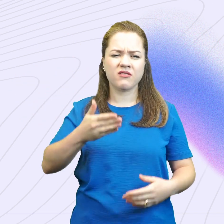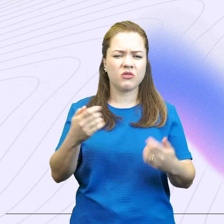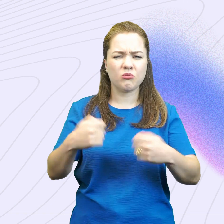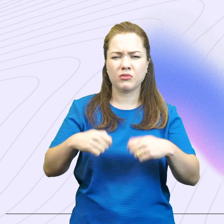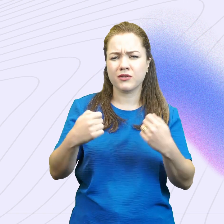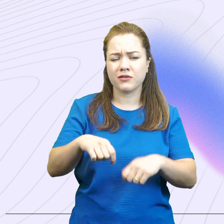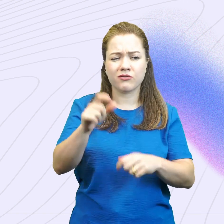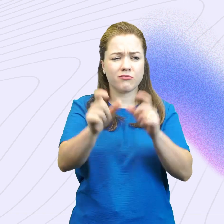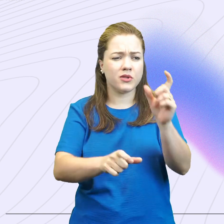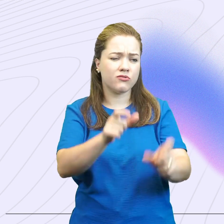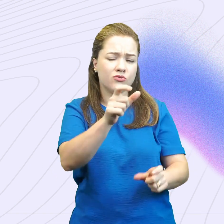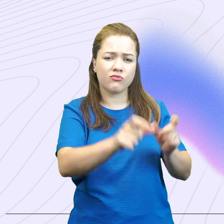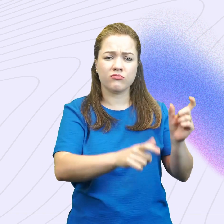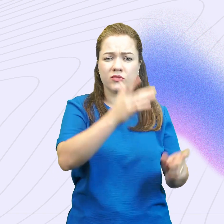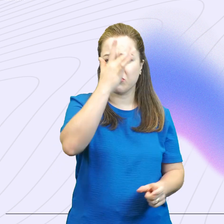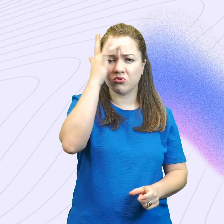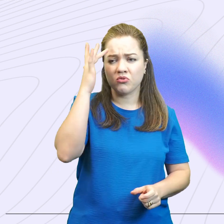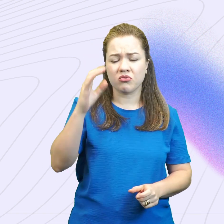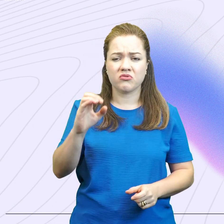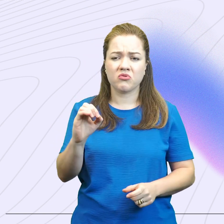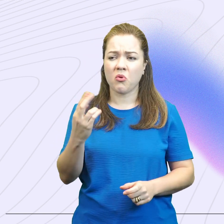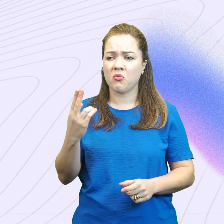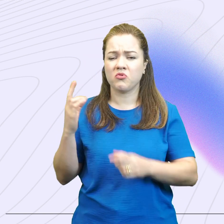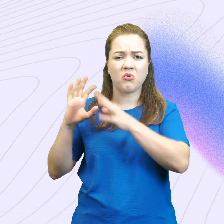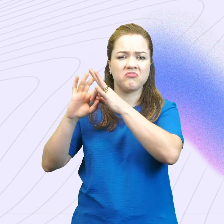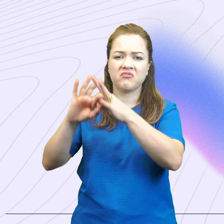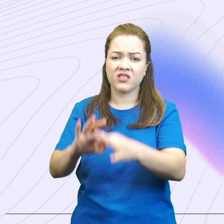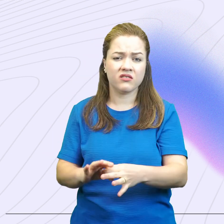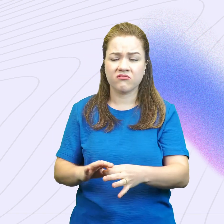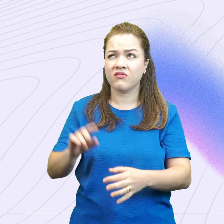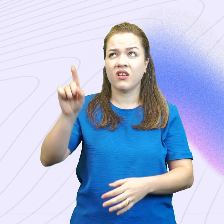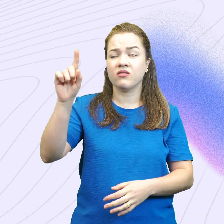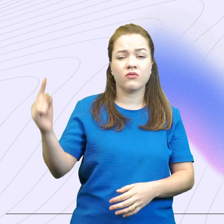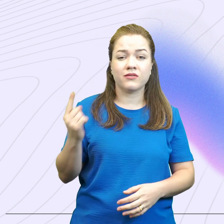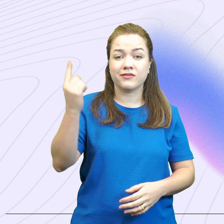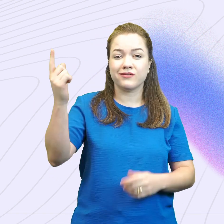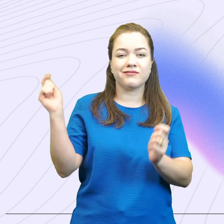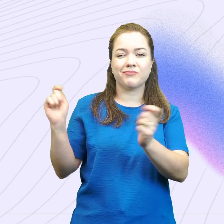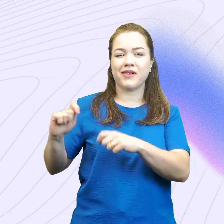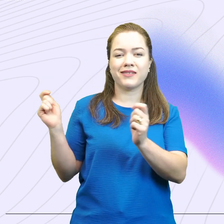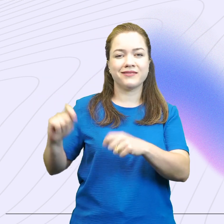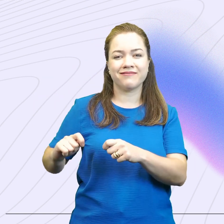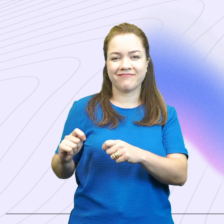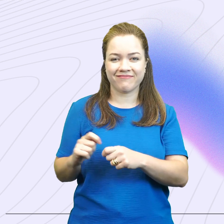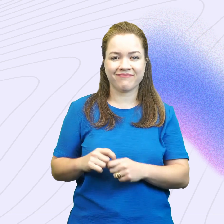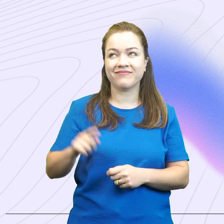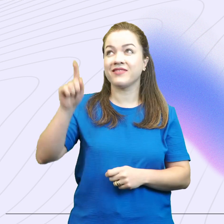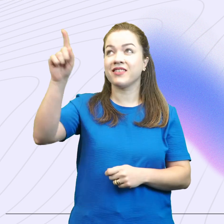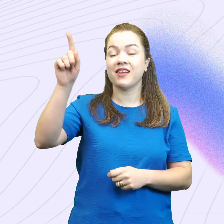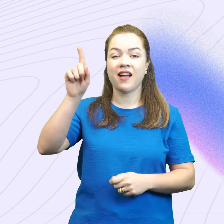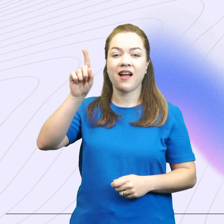instrumentos, de pessoas ou de qualquer tipo de situação. Ele se basta. Ele é.